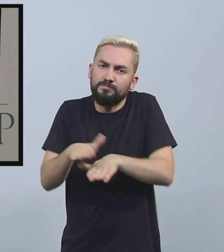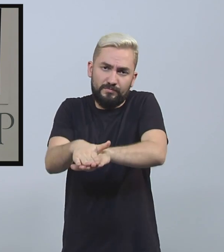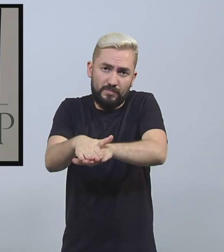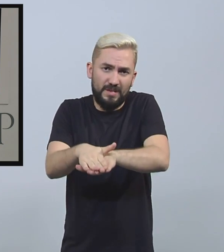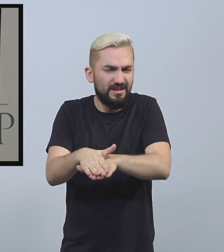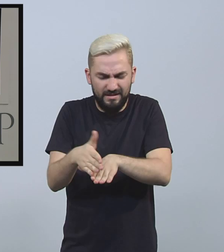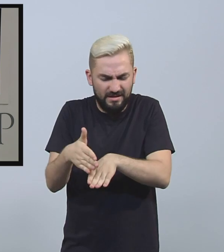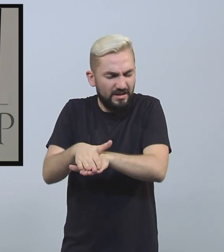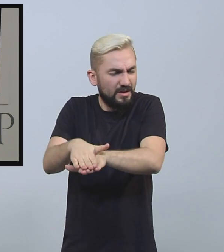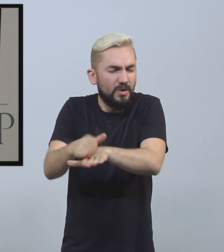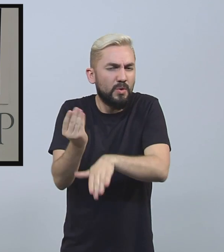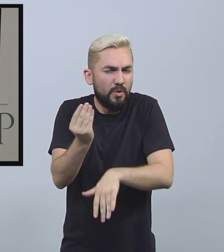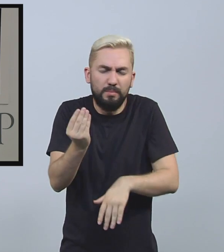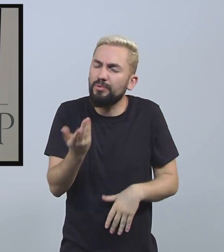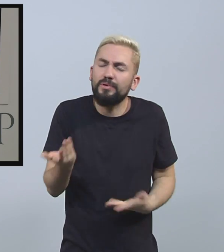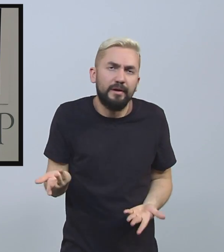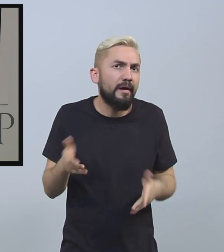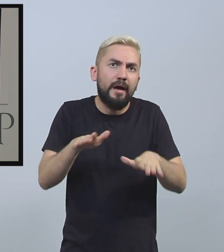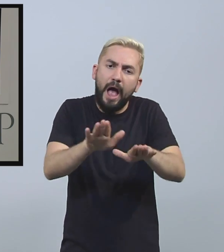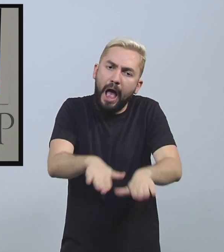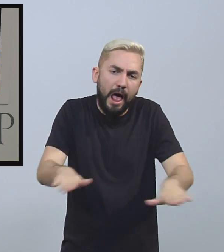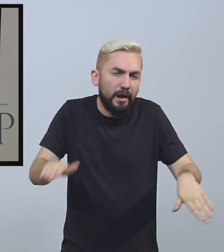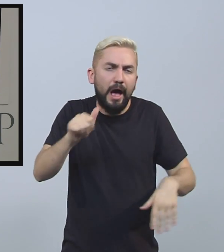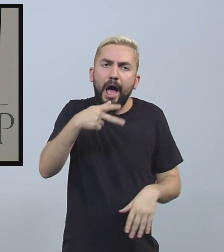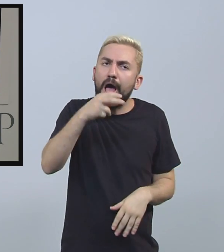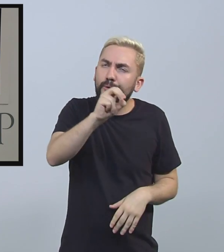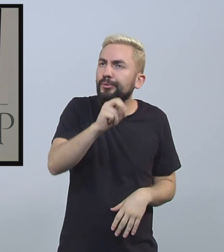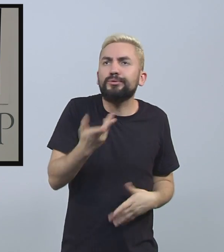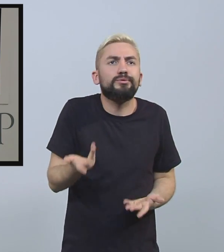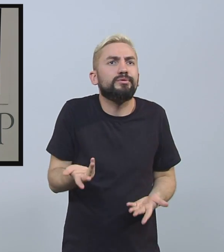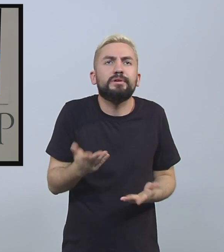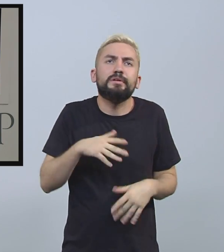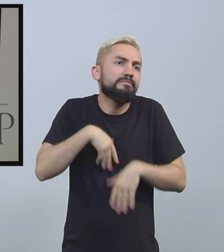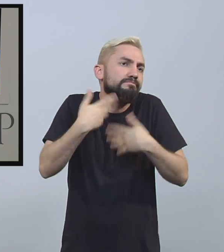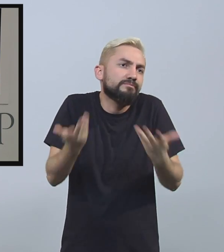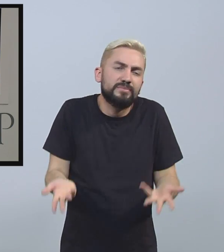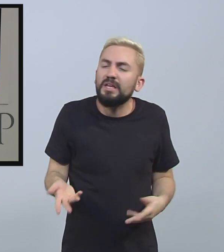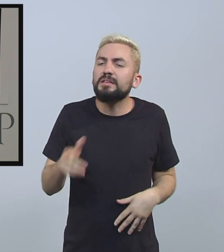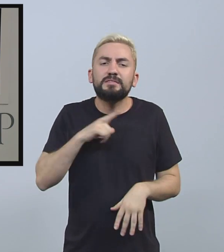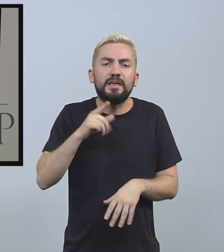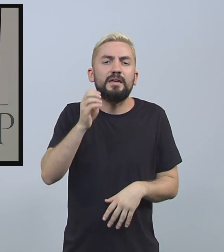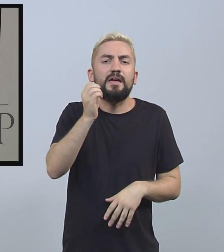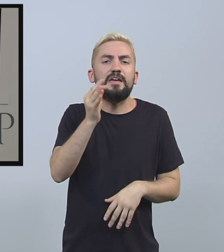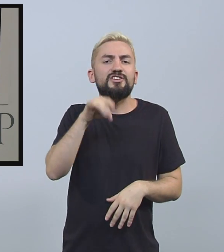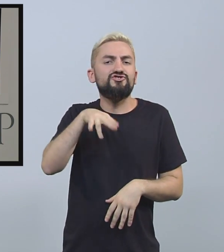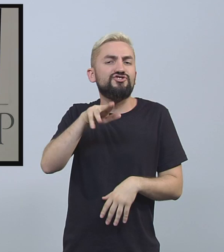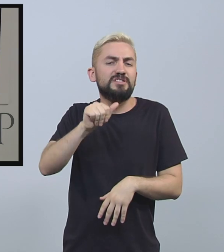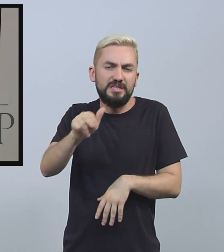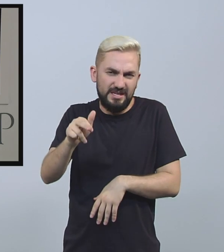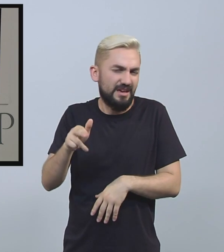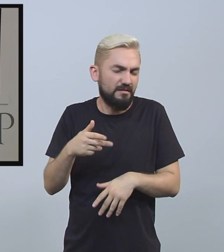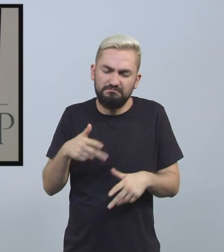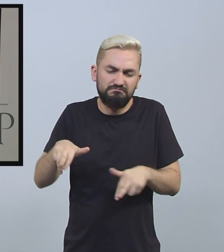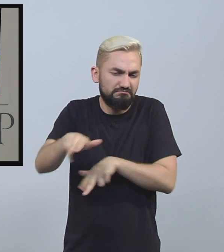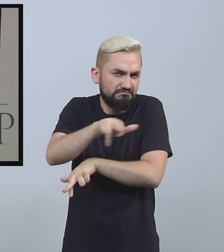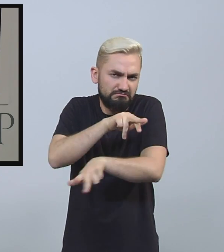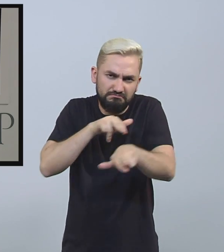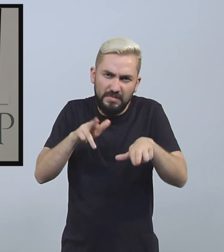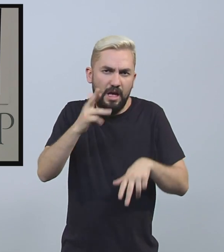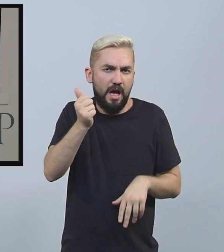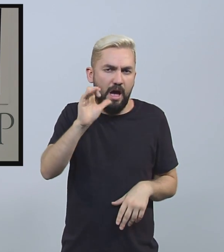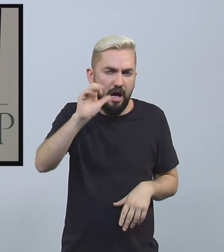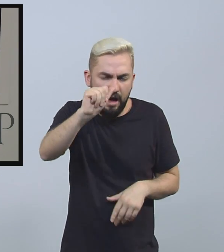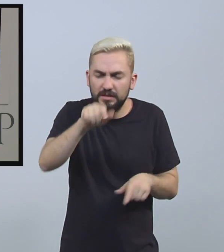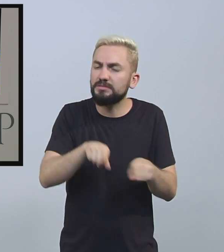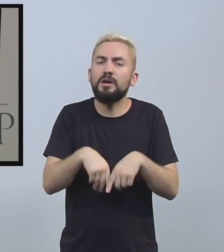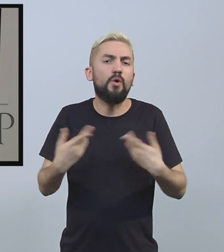estudantes, independentemente de suas diferenças étnicas ou sociais, ou mesmo em relação a necessidades